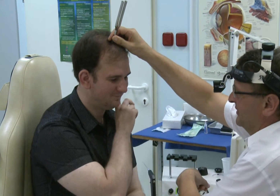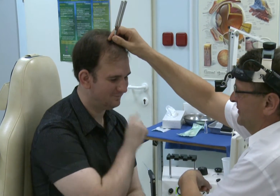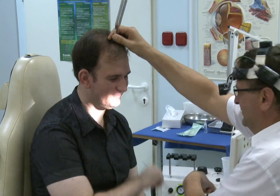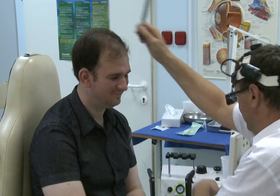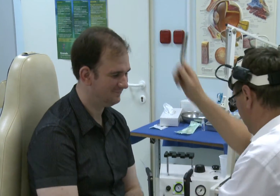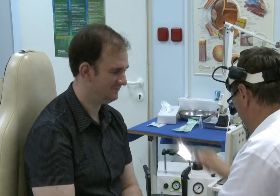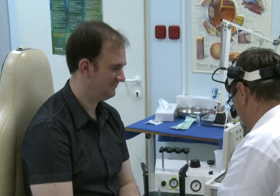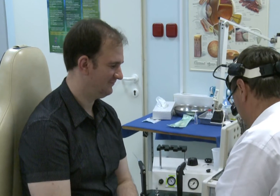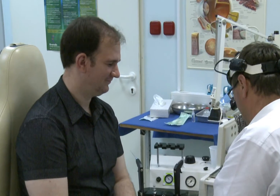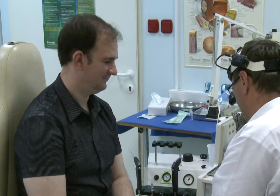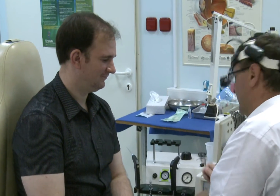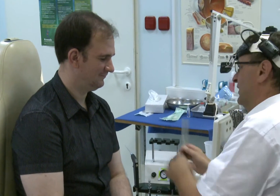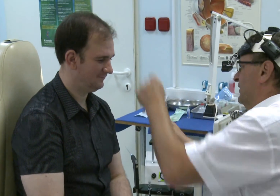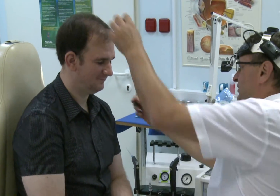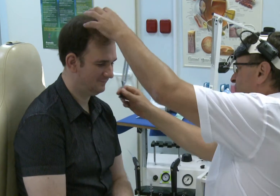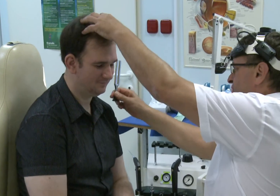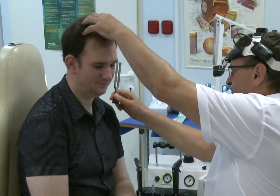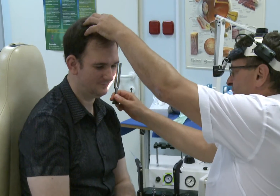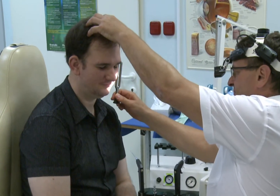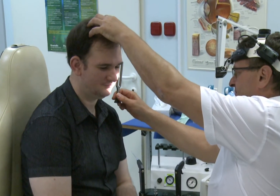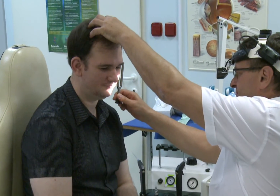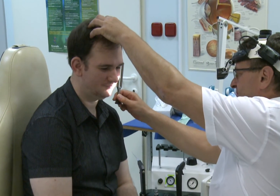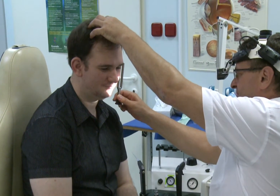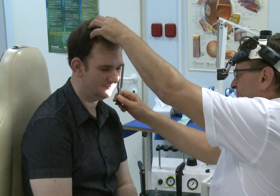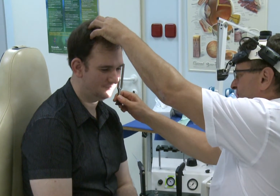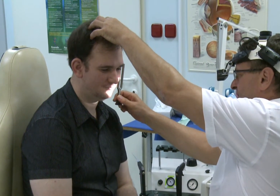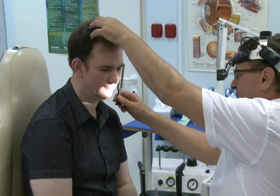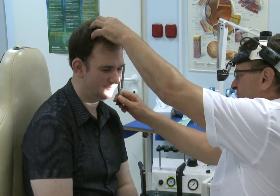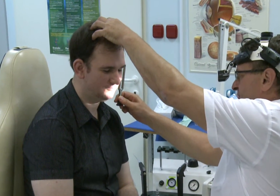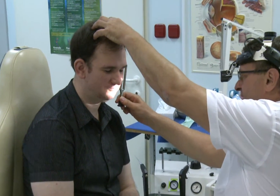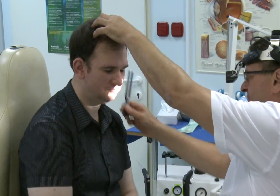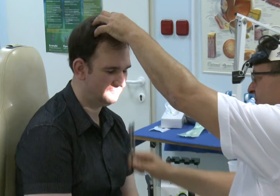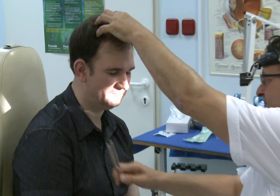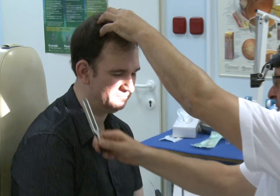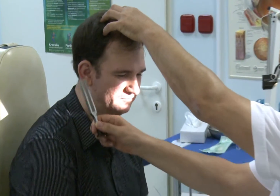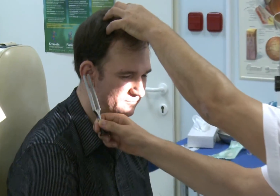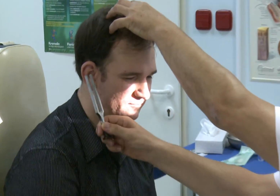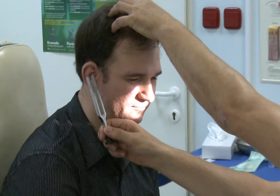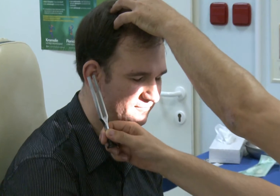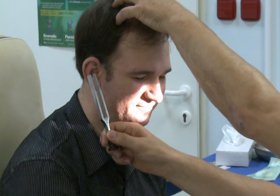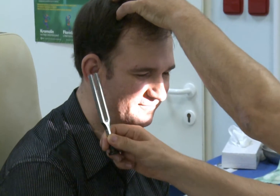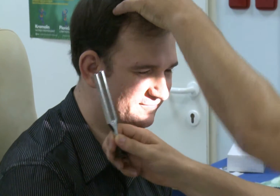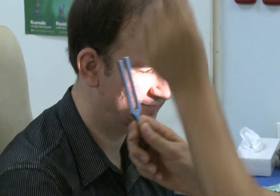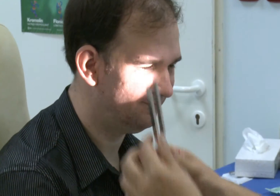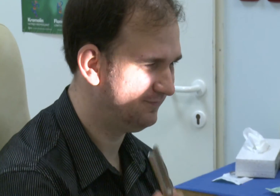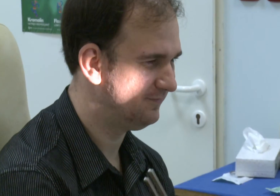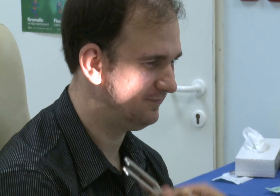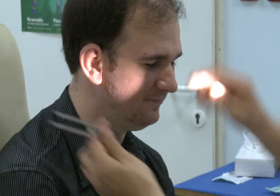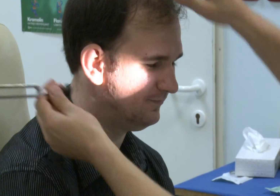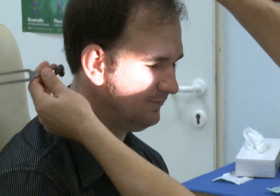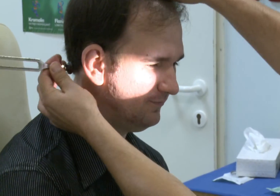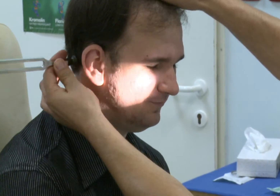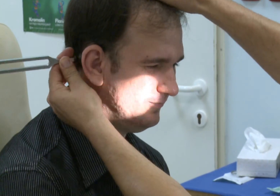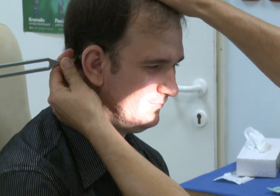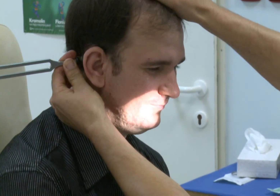je? Zanimivo. To slišite? V bistvu ne. To pa ja.